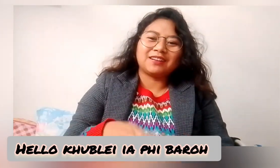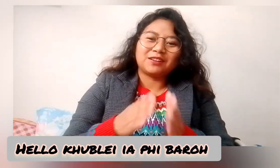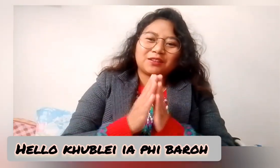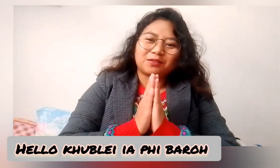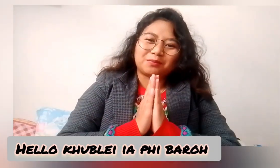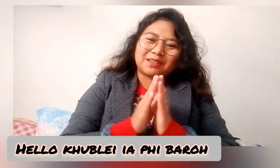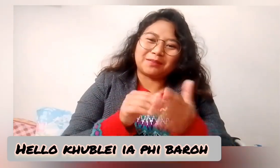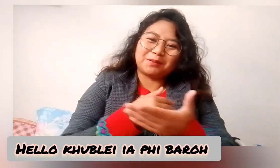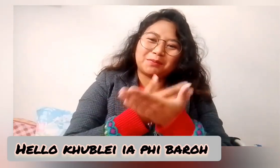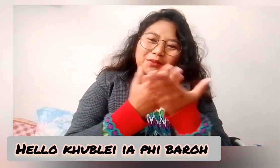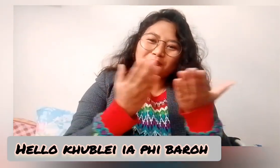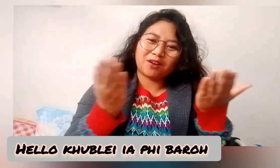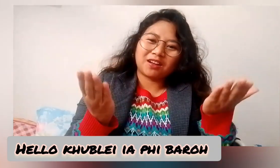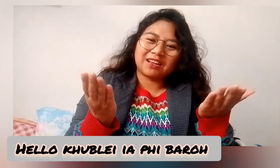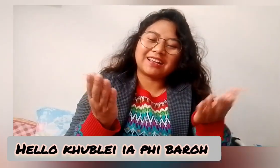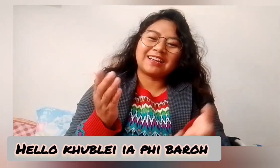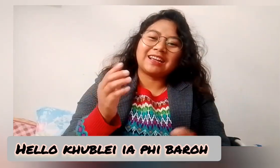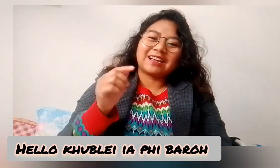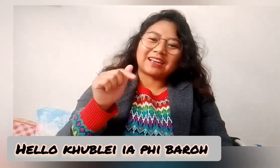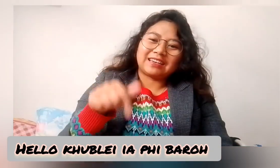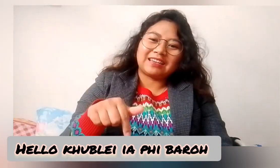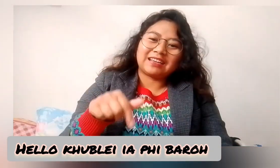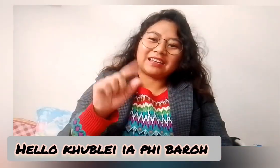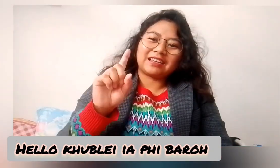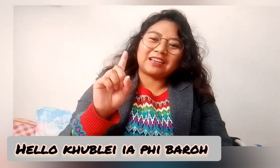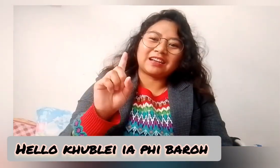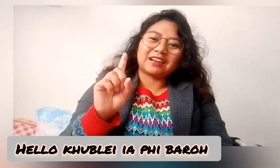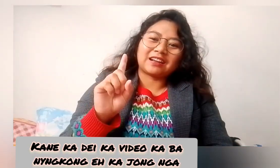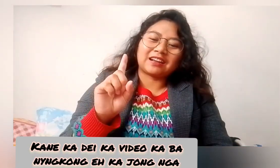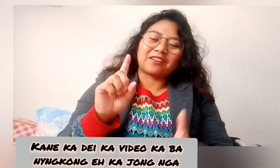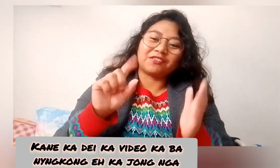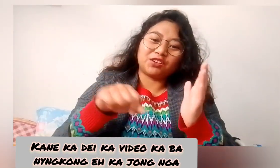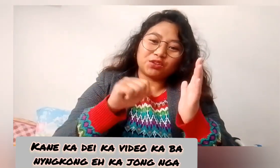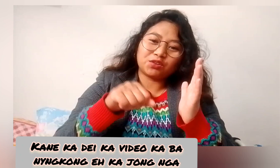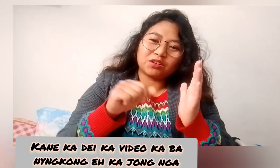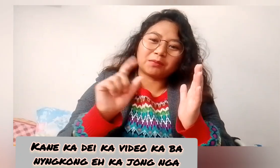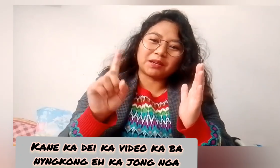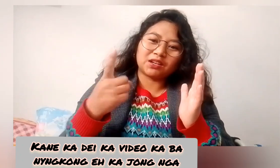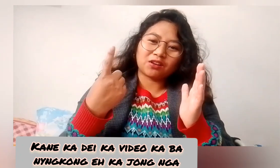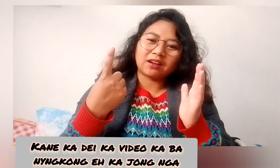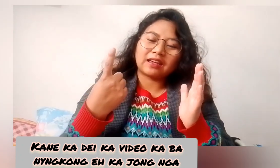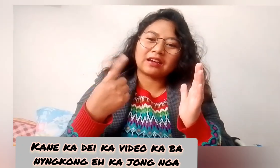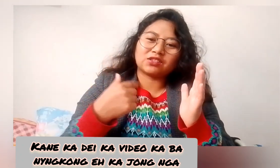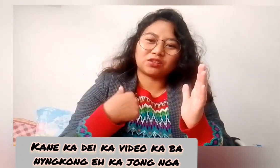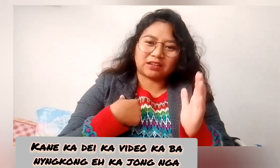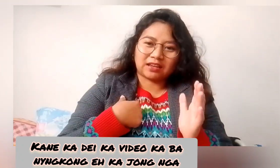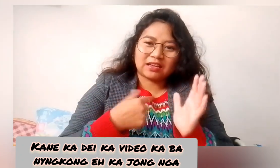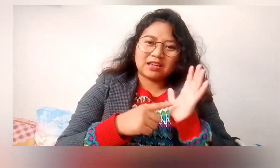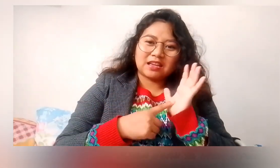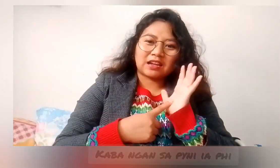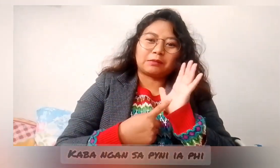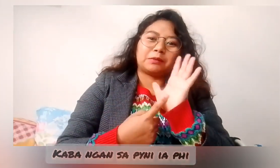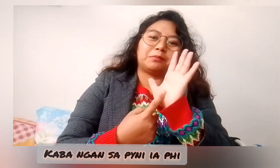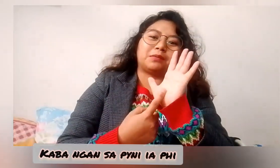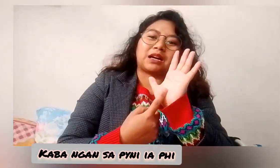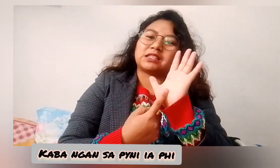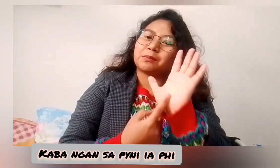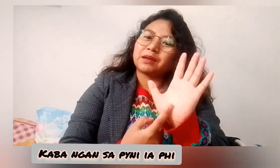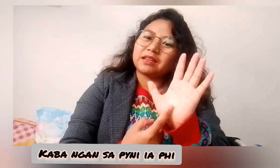Halo, kublai phi baro. Kani kadai ke video ke paning konge ke jonga ke pangan